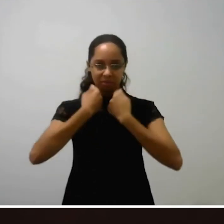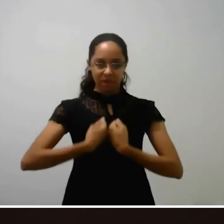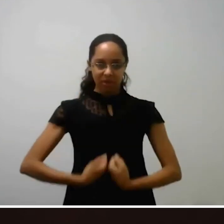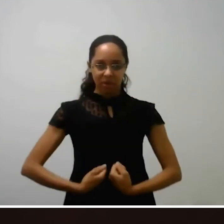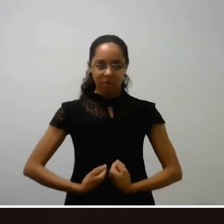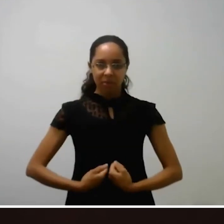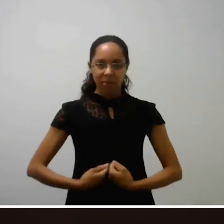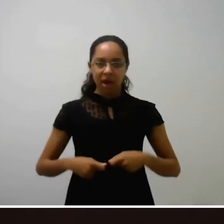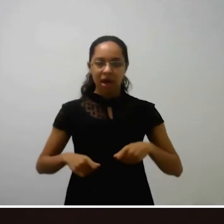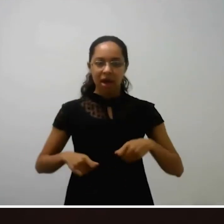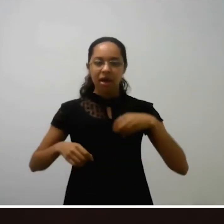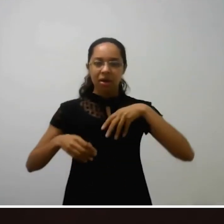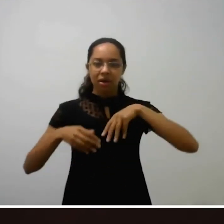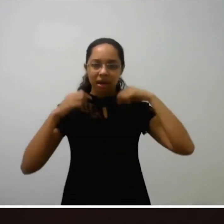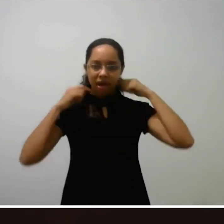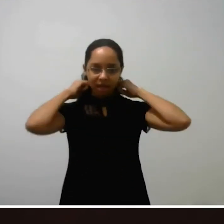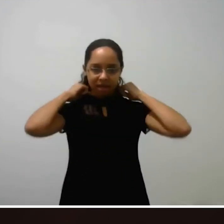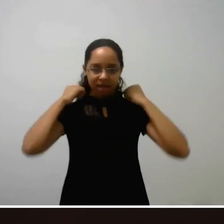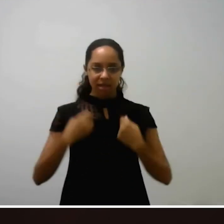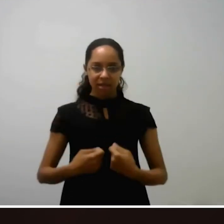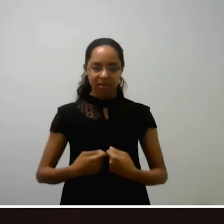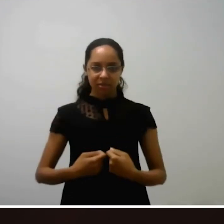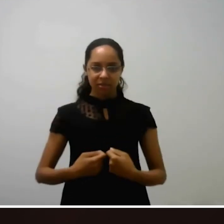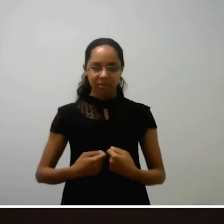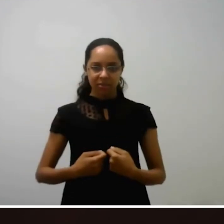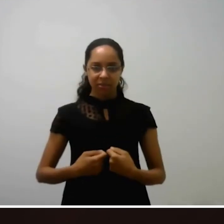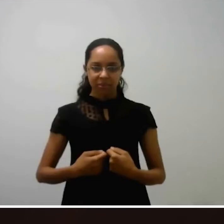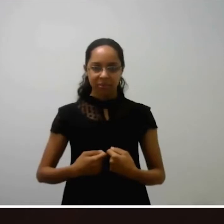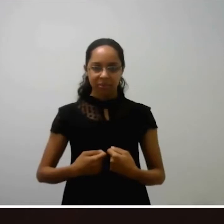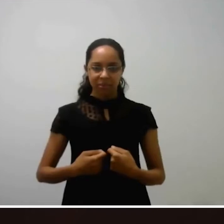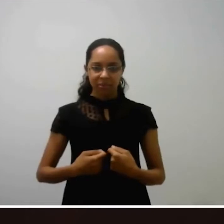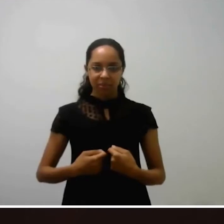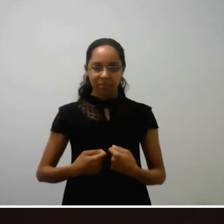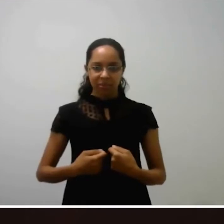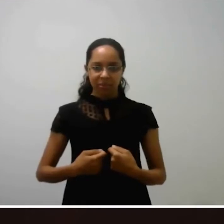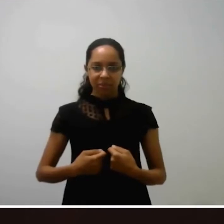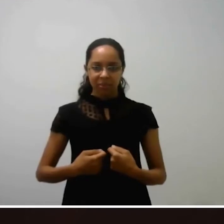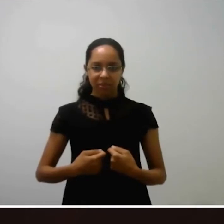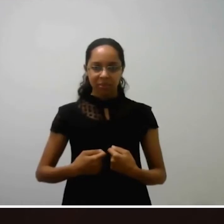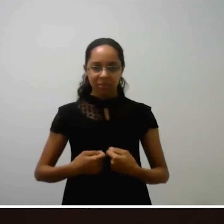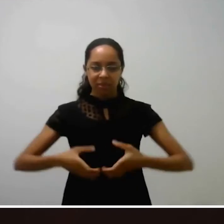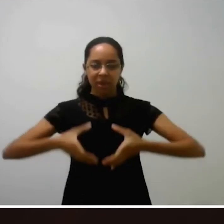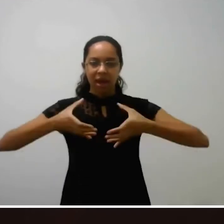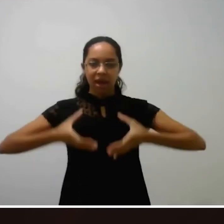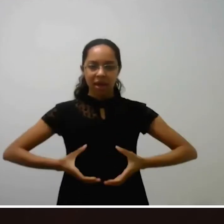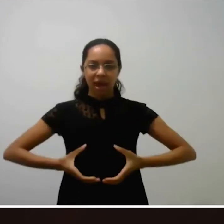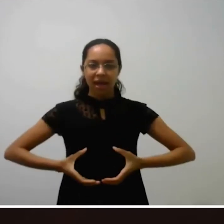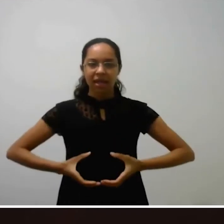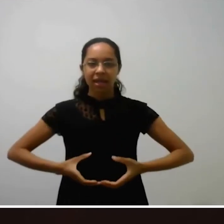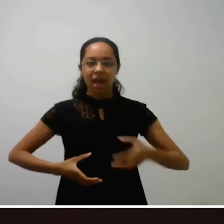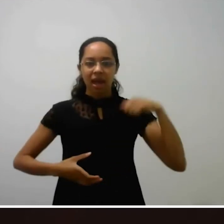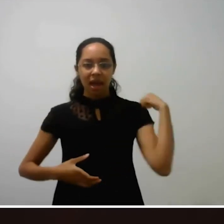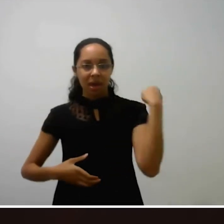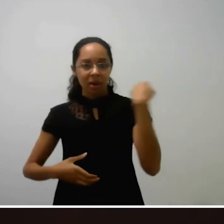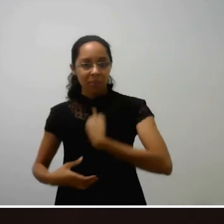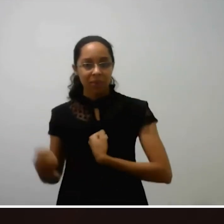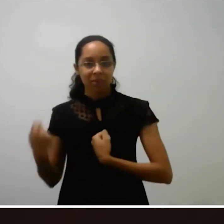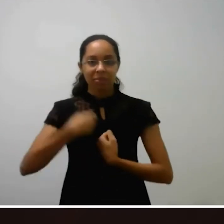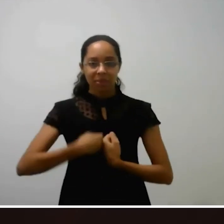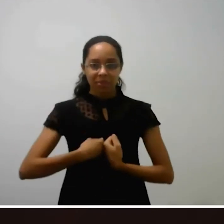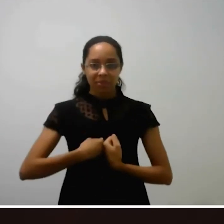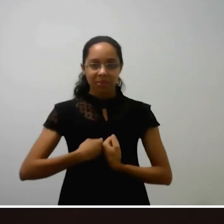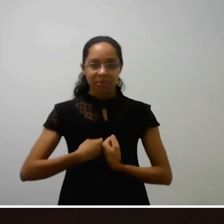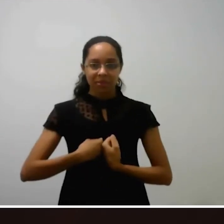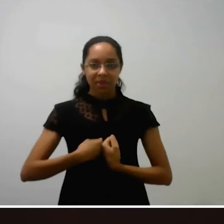alça. Por isso que é pescoço, portor, que é a bolsa, tá? É a